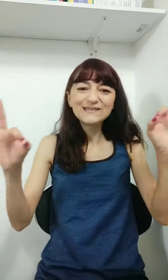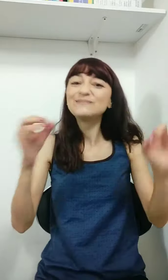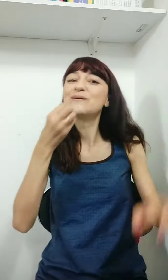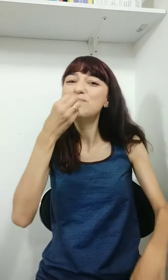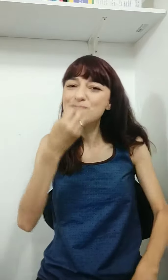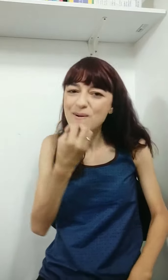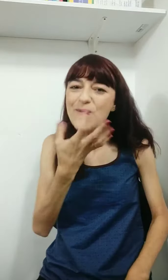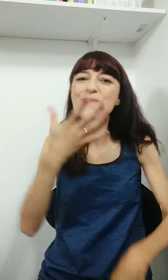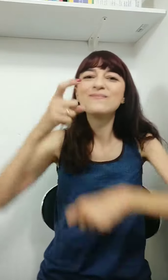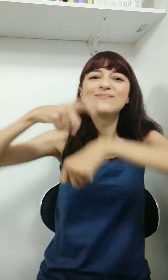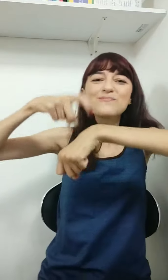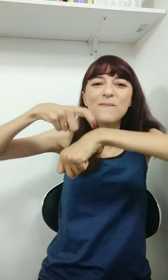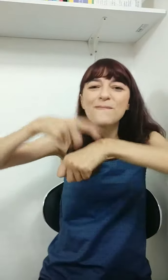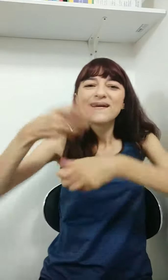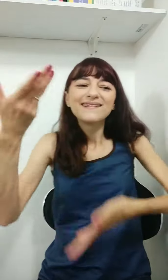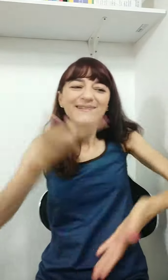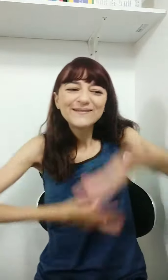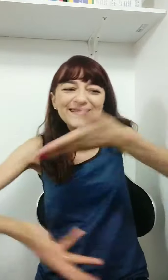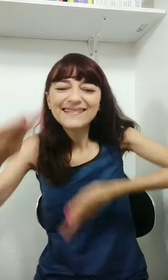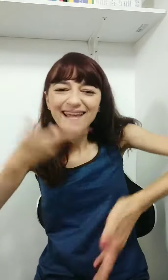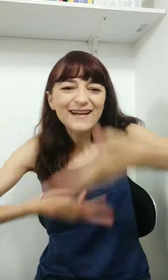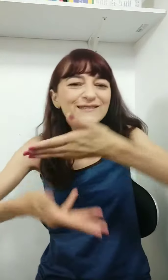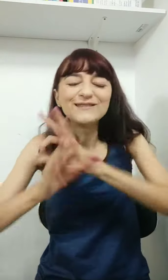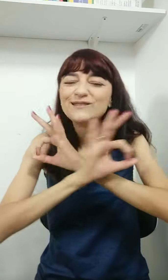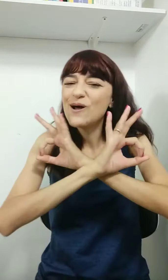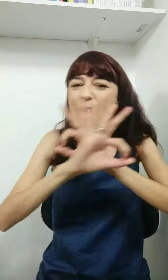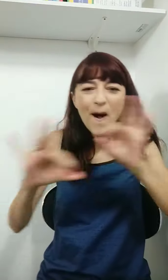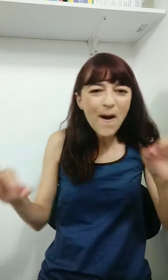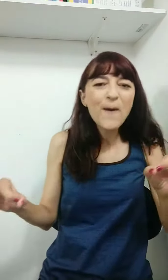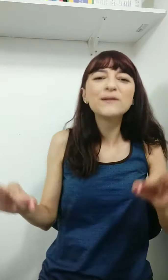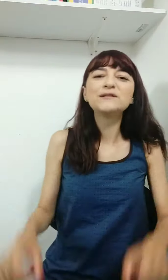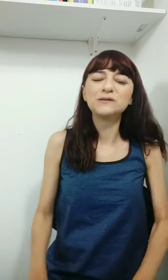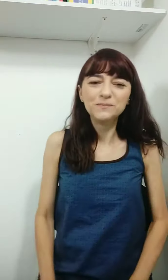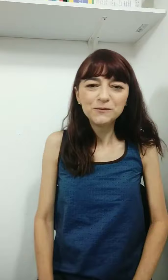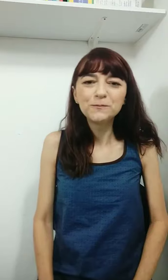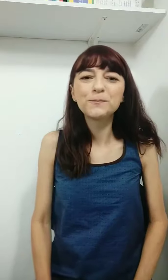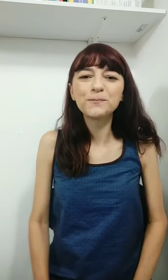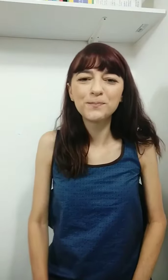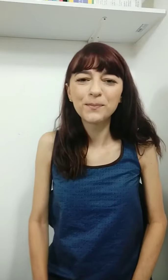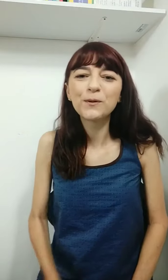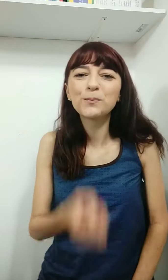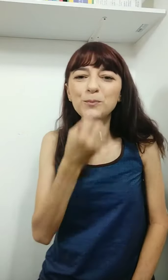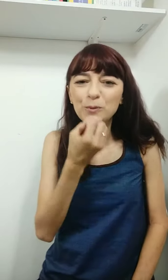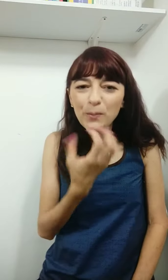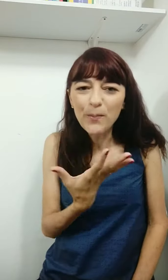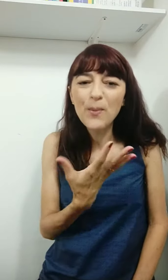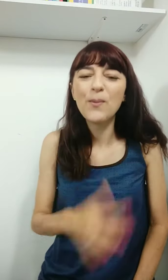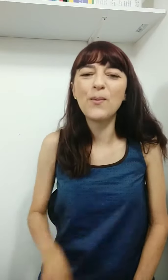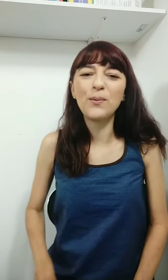é ótimo, tá, gente? É muito bom, tá? É muito bom que a gente tenha essa interação.